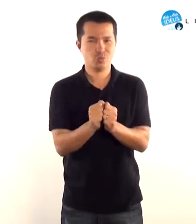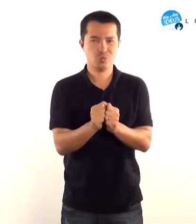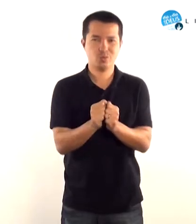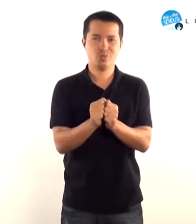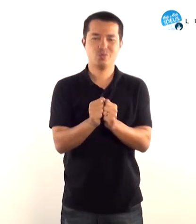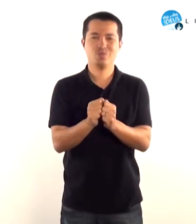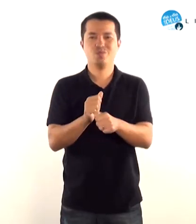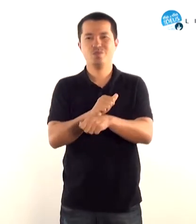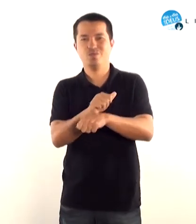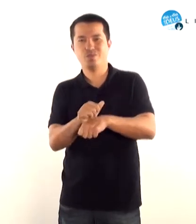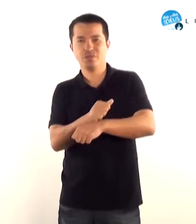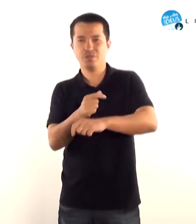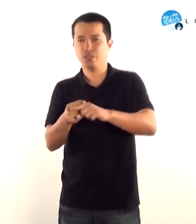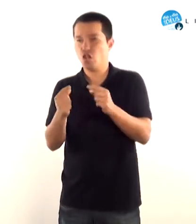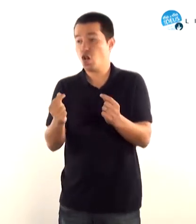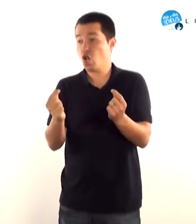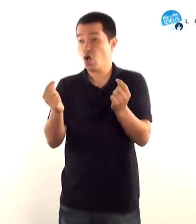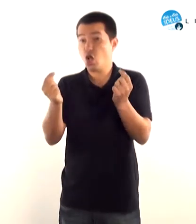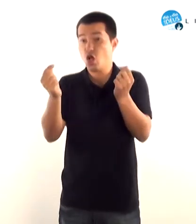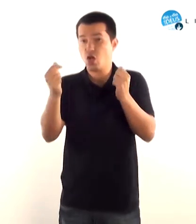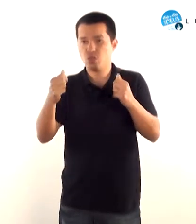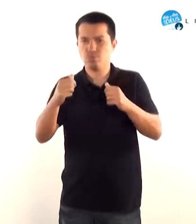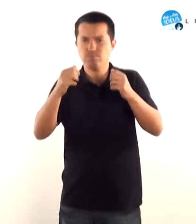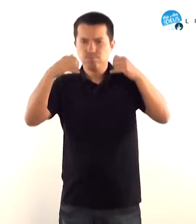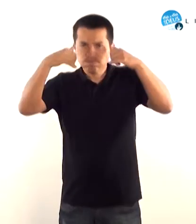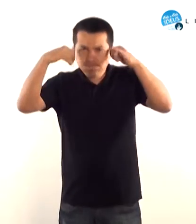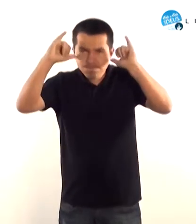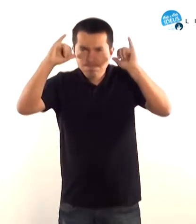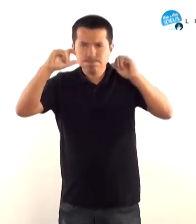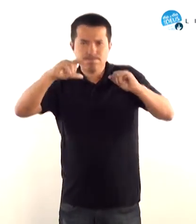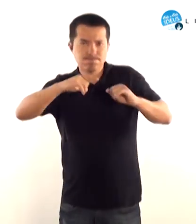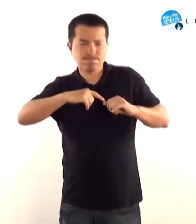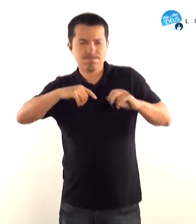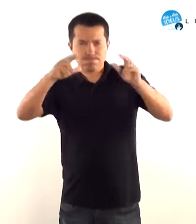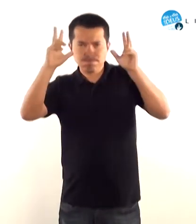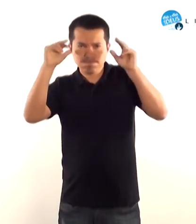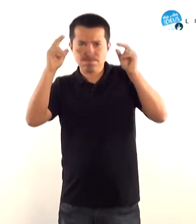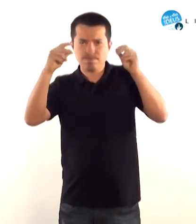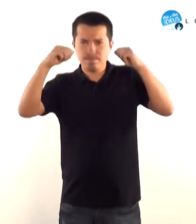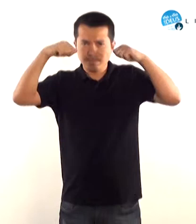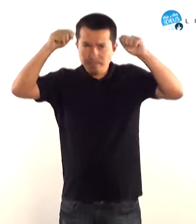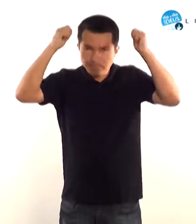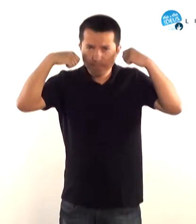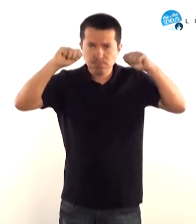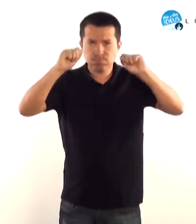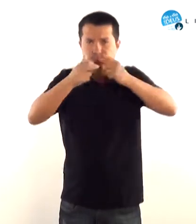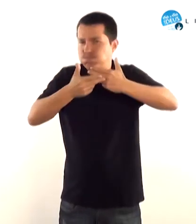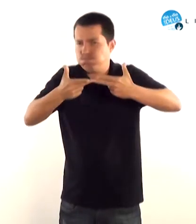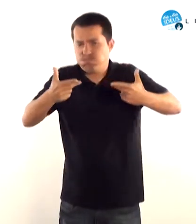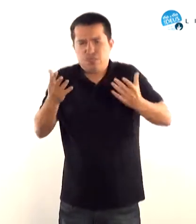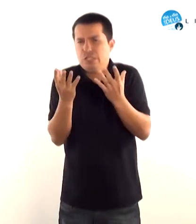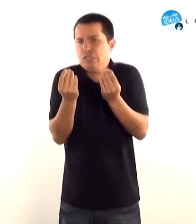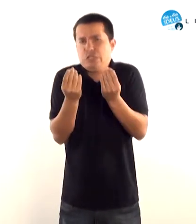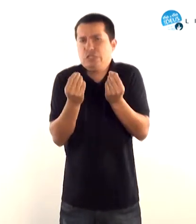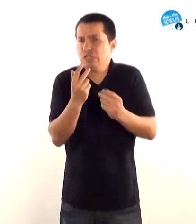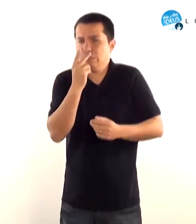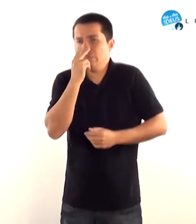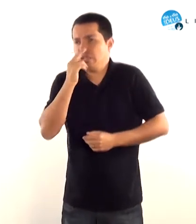conviverem. E agora ele entende, quem sabe, ele podia ter entendido que parte da bênção material